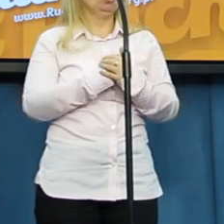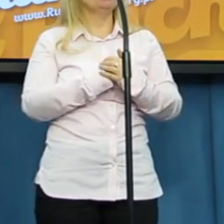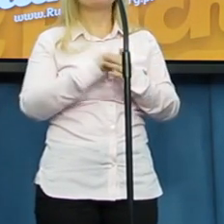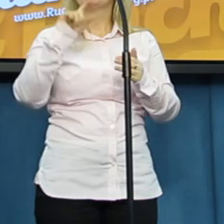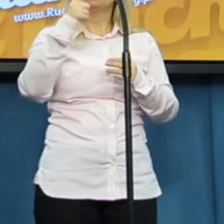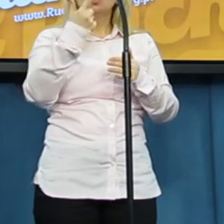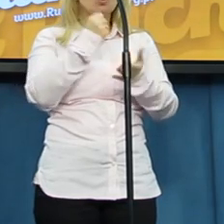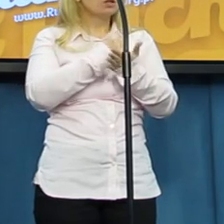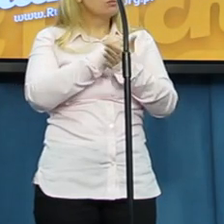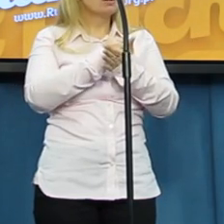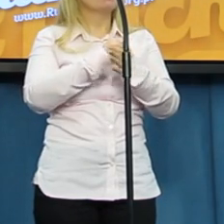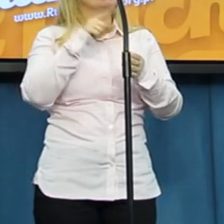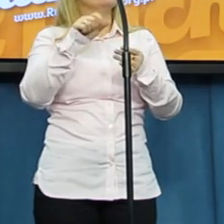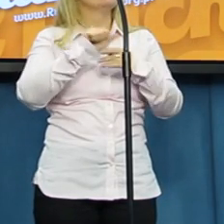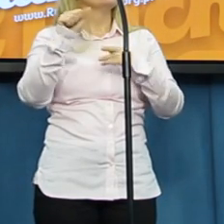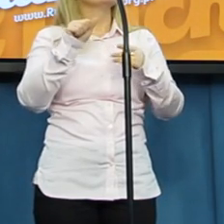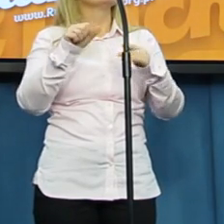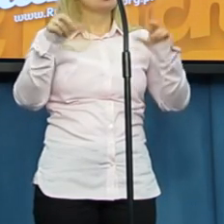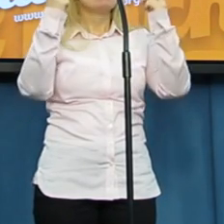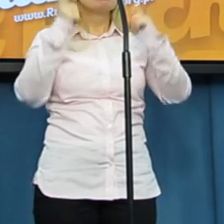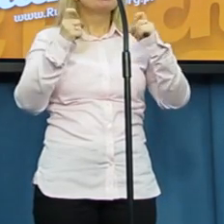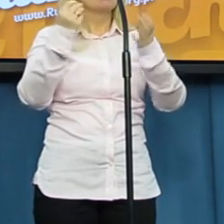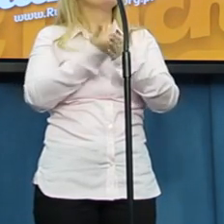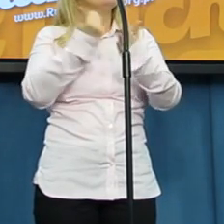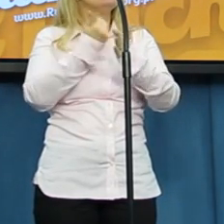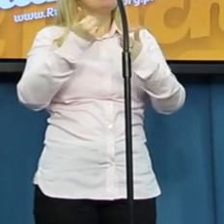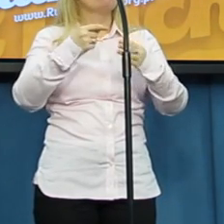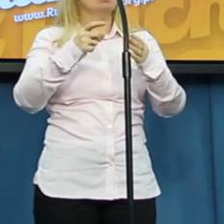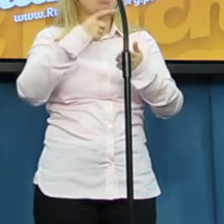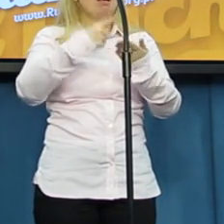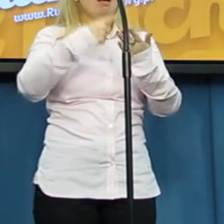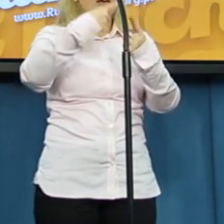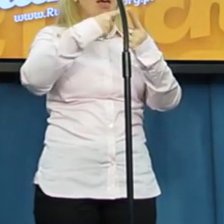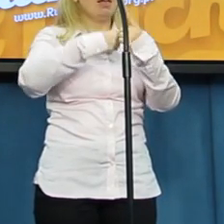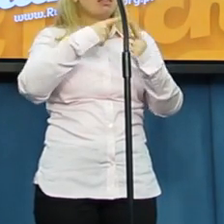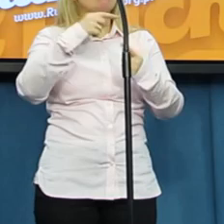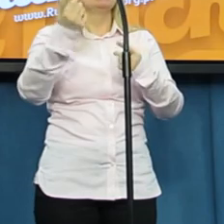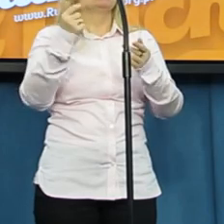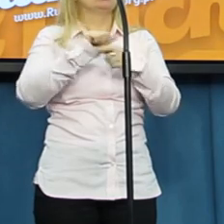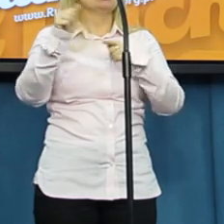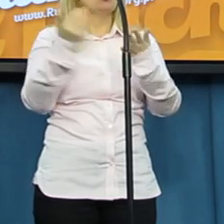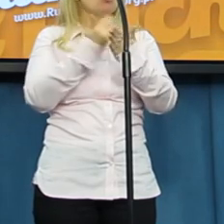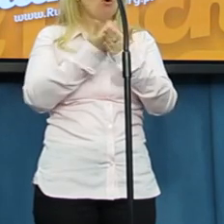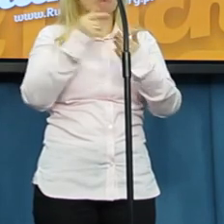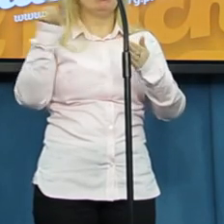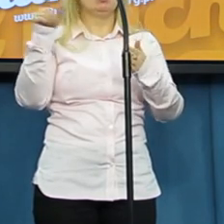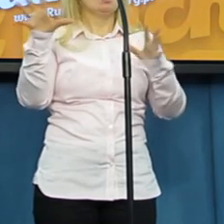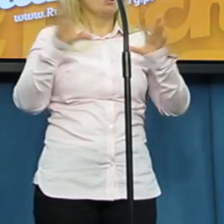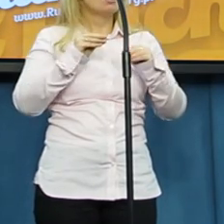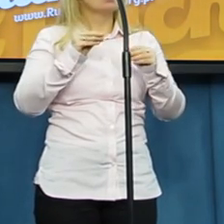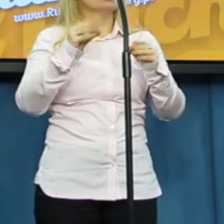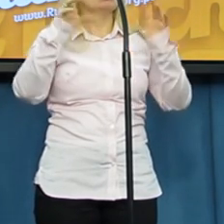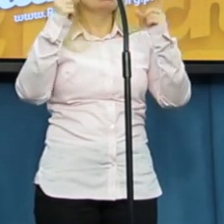bardzo ważna rzecz, o której się powiedzieli, rozpoczyna się nowy etap w tej współpracy. Marek Świt został dzisiaj, będzie tam w początku stycznia, za